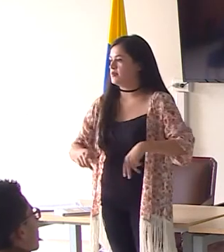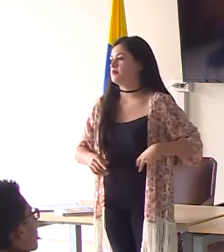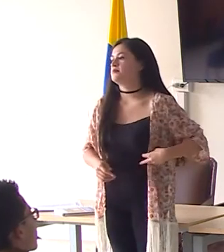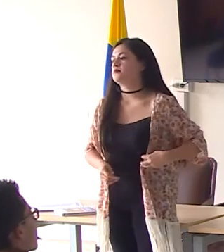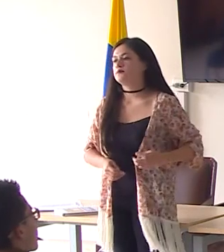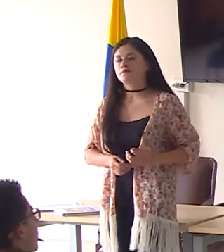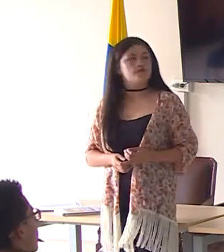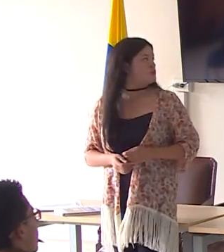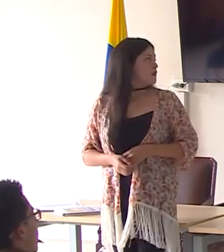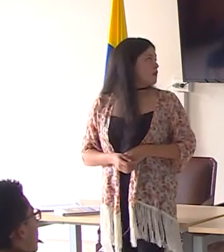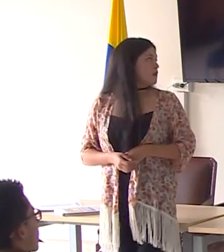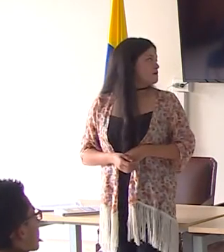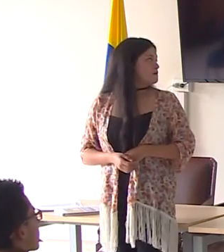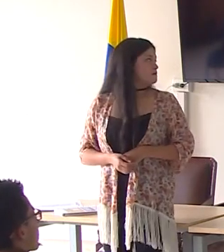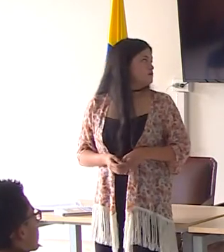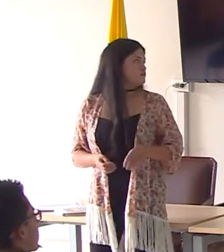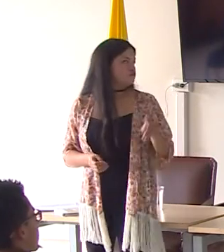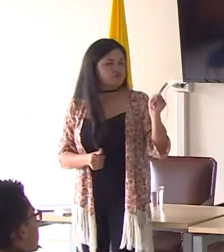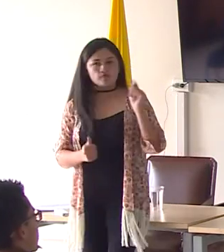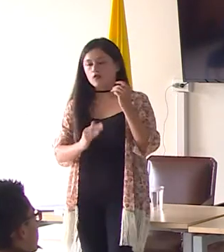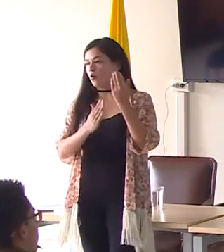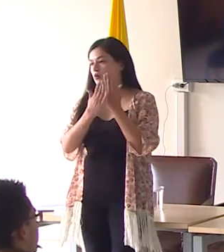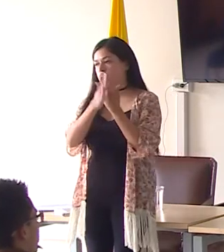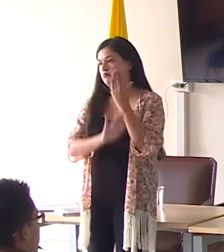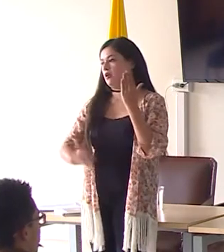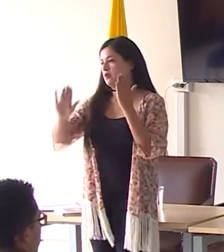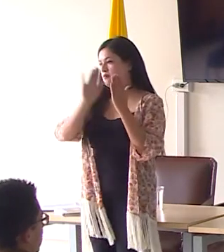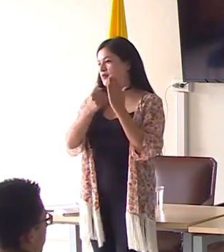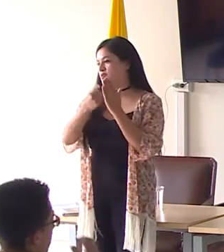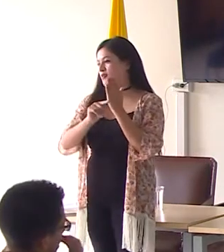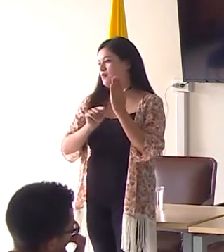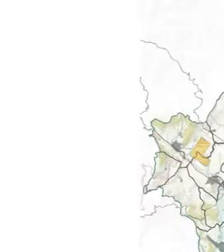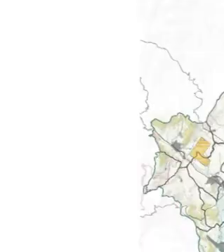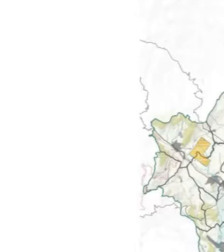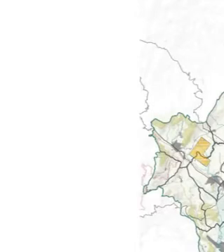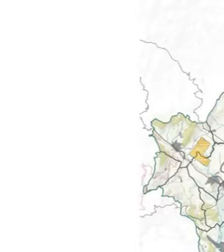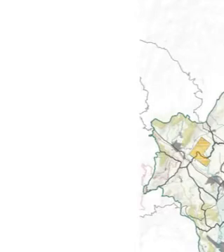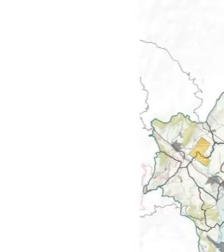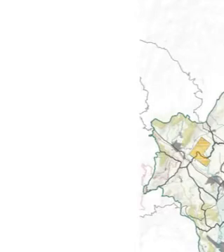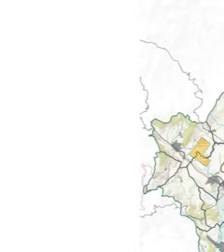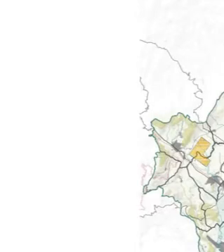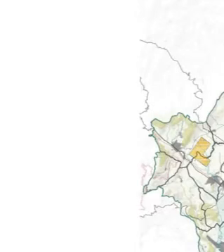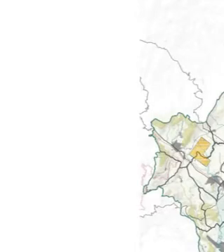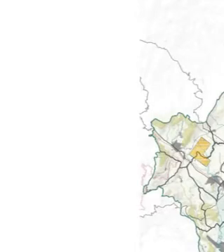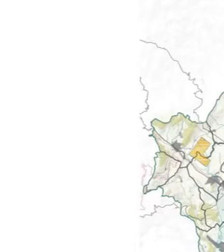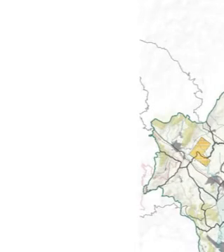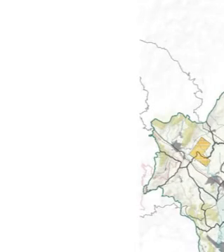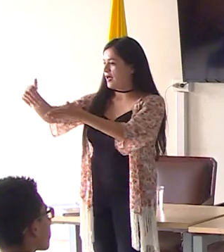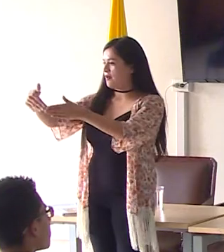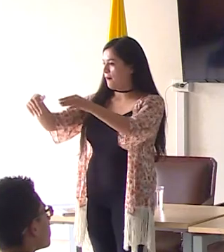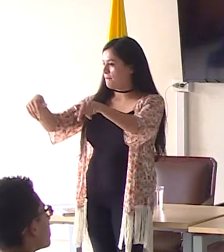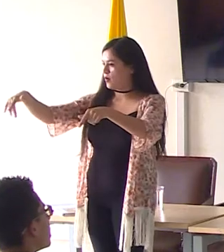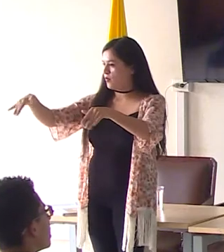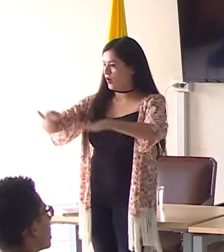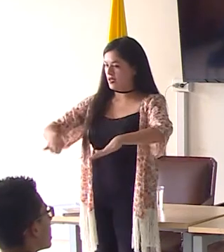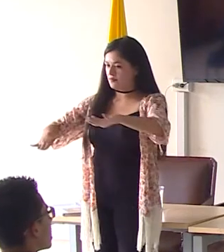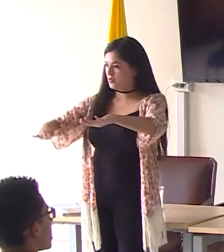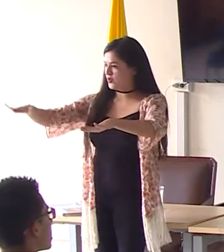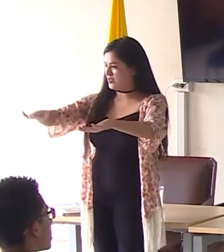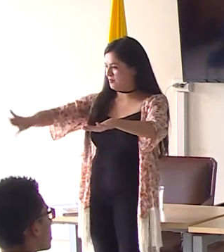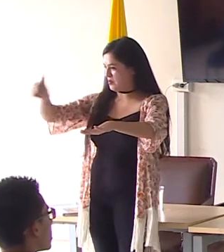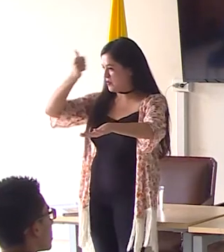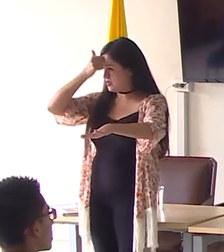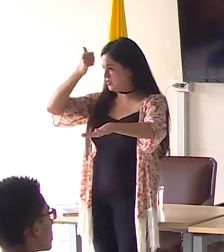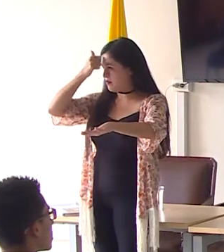y esta región de digamos que se comprende como en estos distintos nodos regionales estas